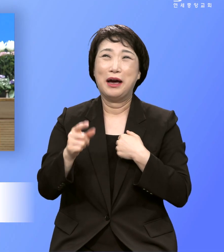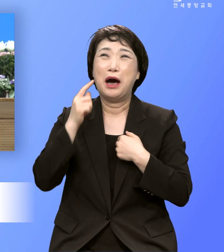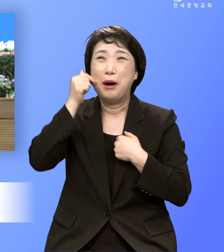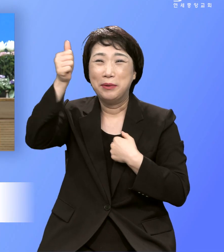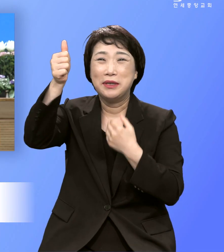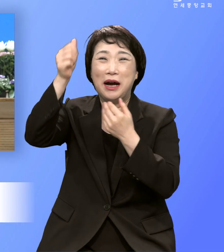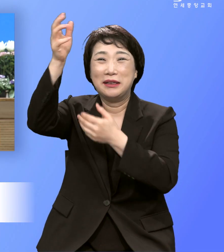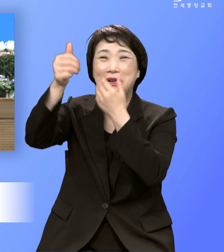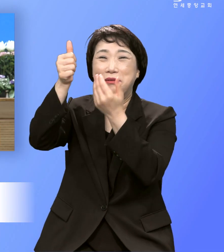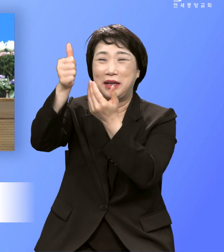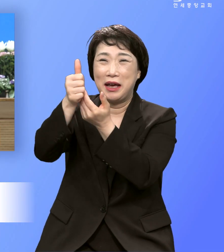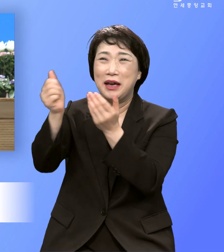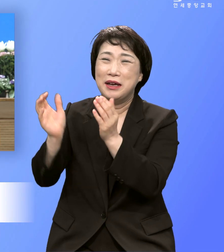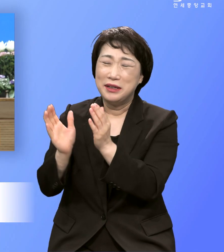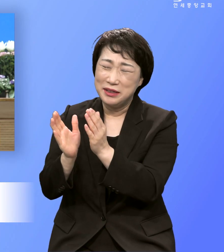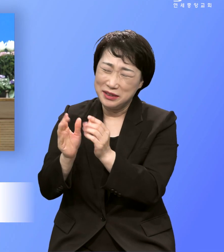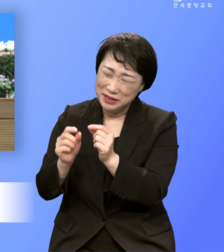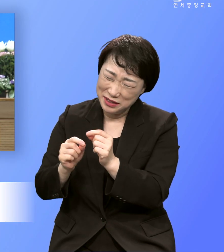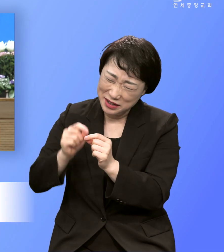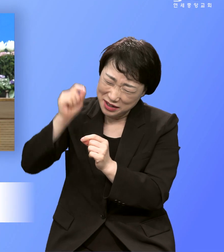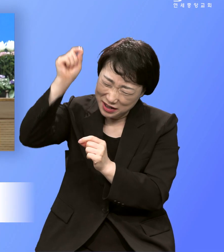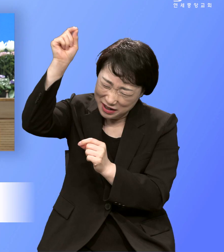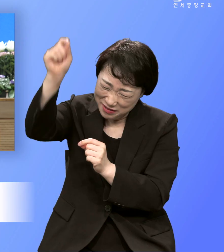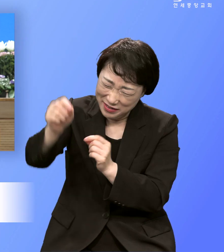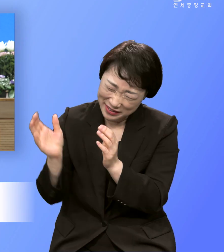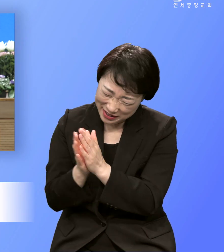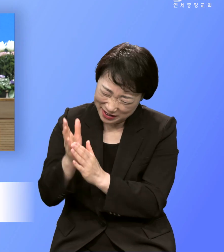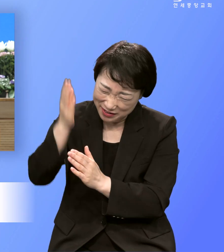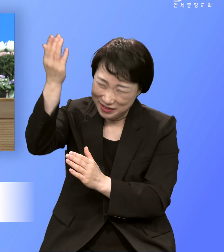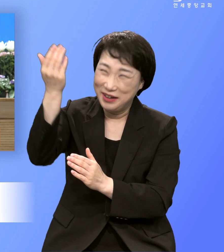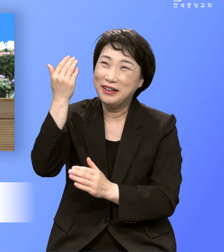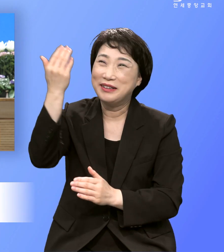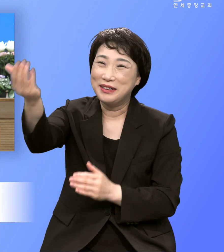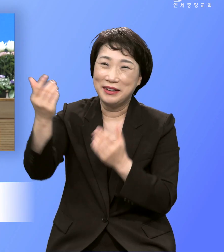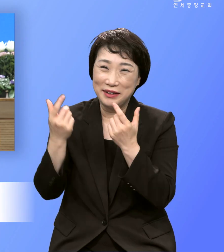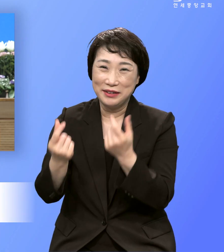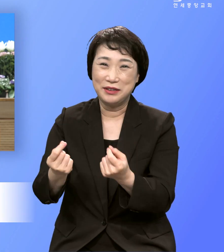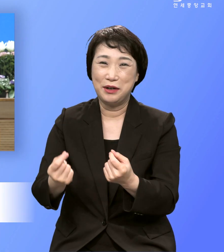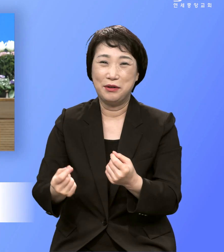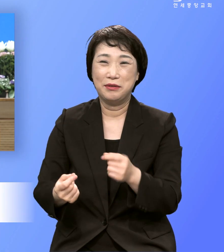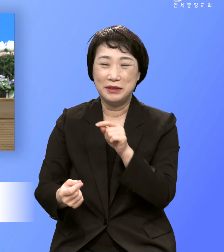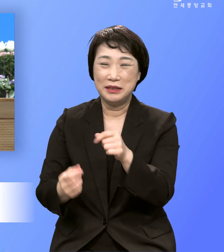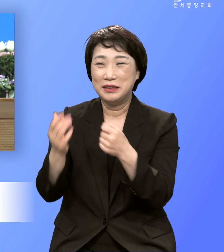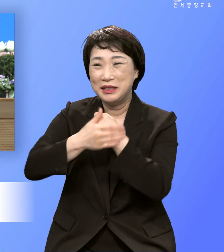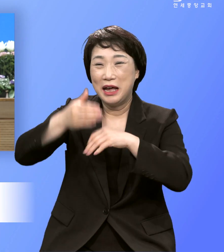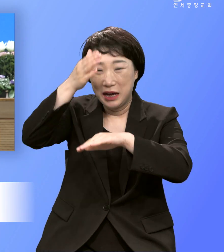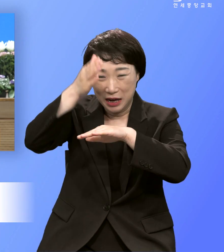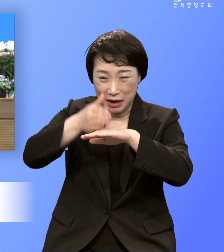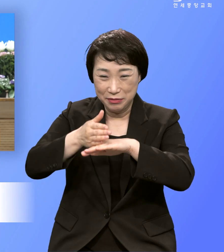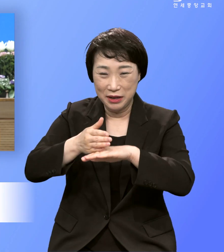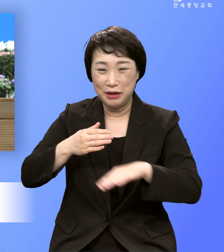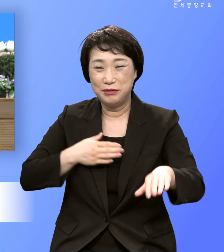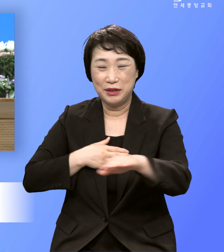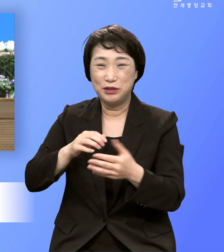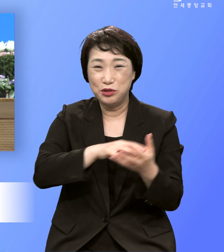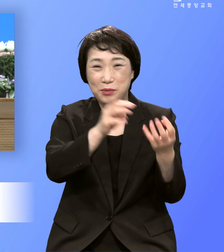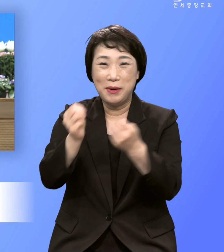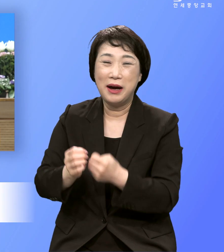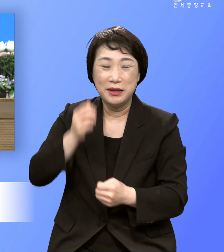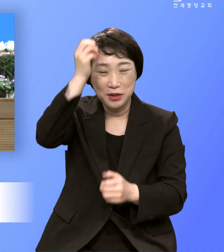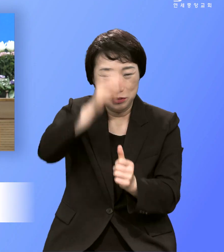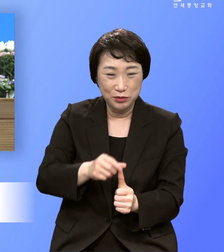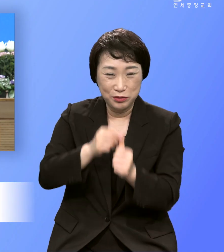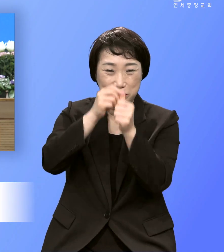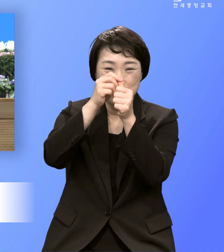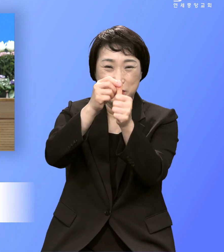아버지 앞에 영화롭게 된 것 같지. 그 은혜 감사하면서 수많은 영혼을